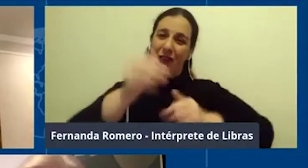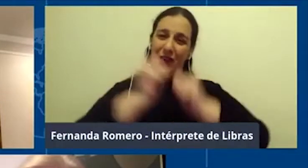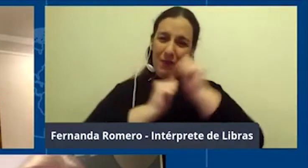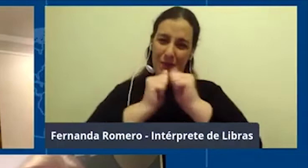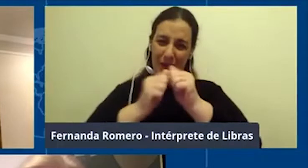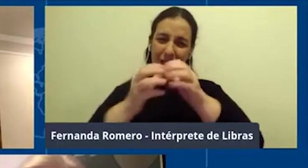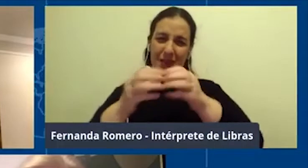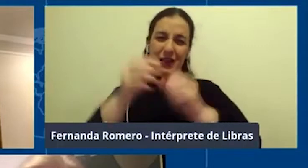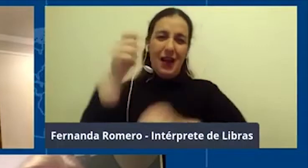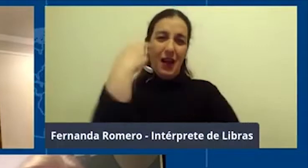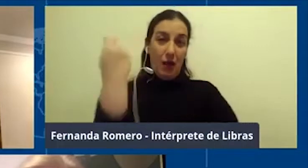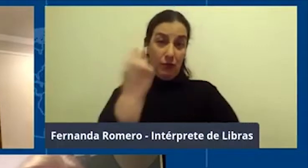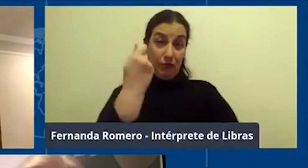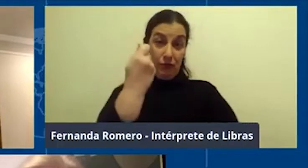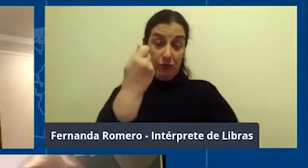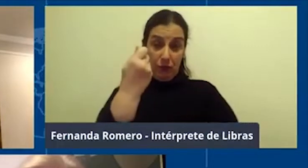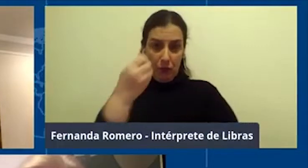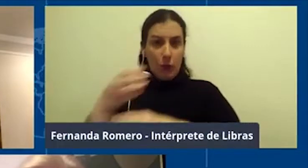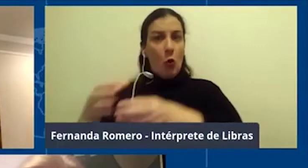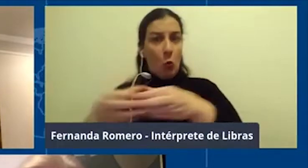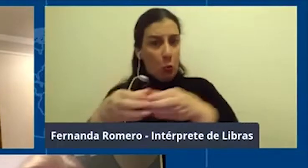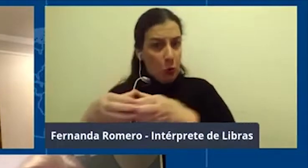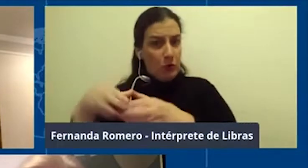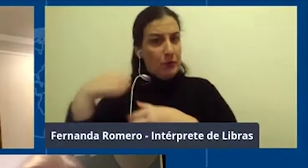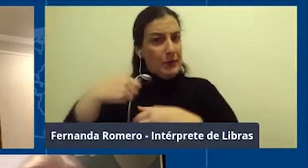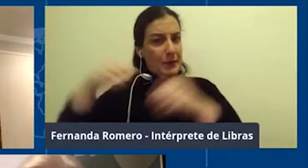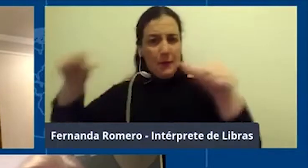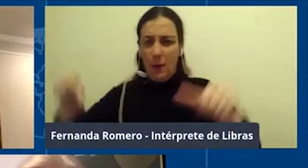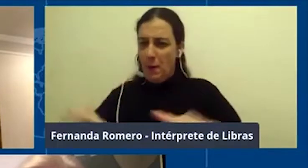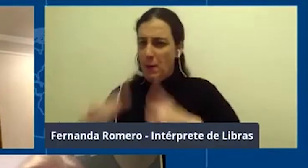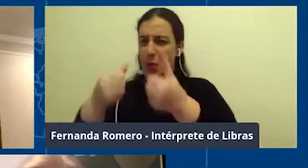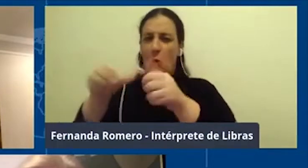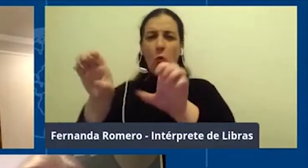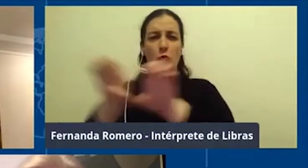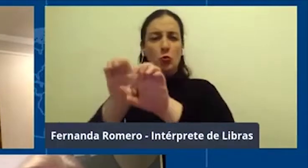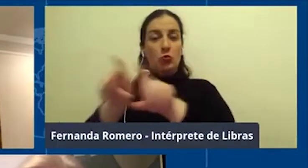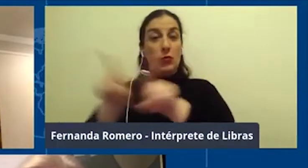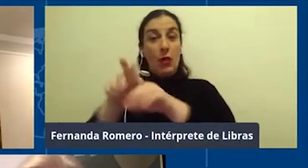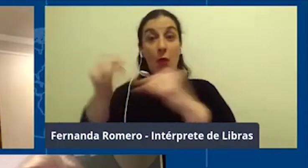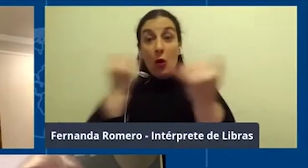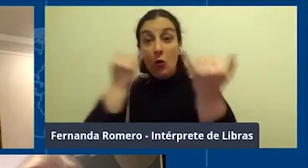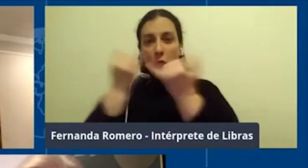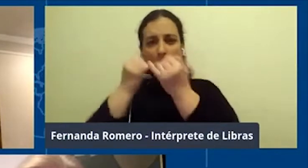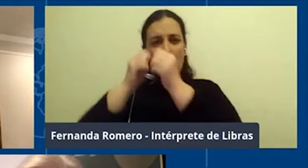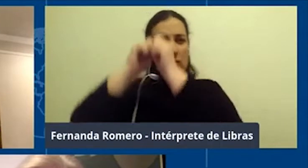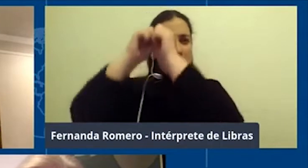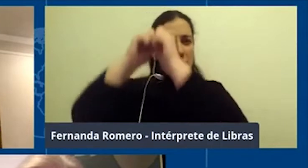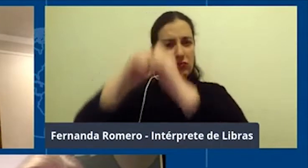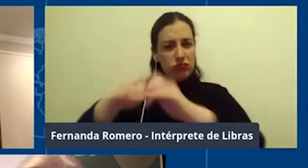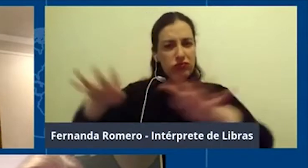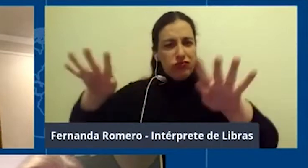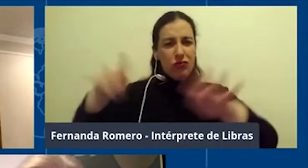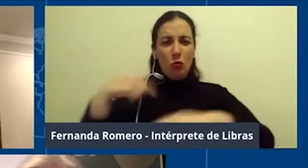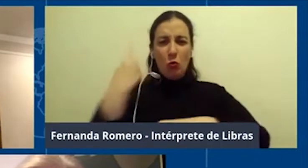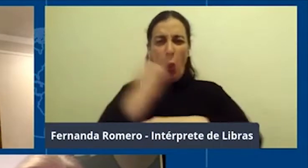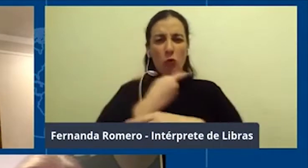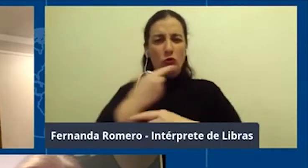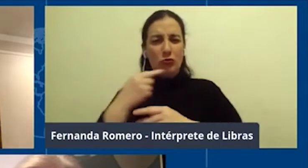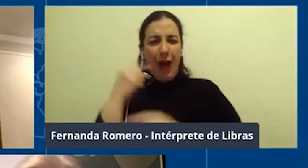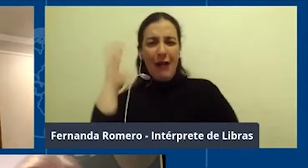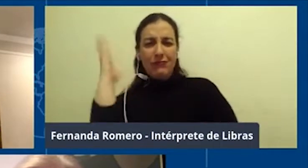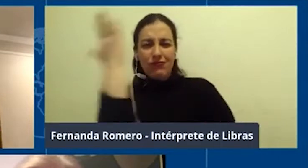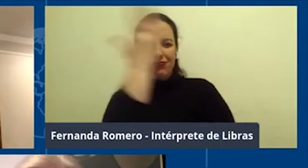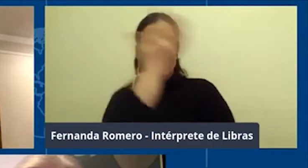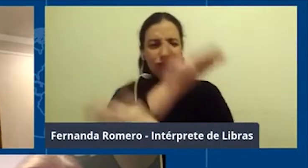a melhoria da infraestrutura e a disseminação de informações acerca de nossas belezas naturais e